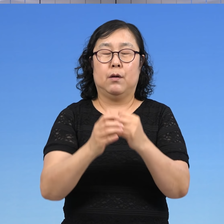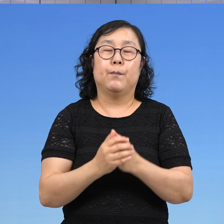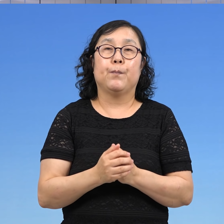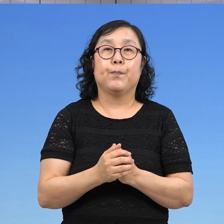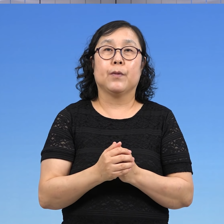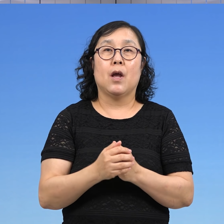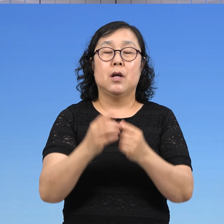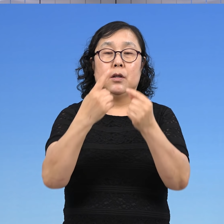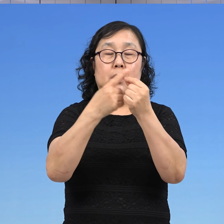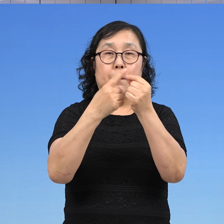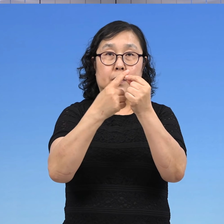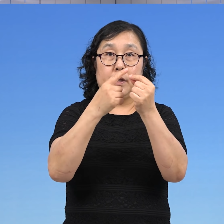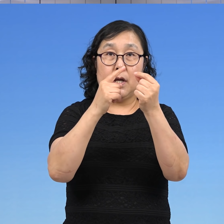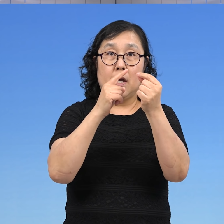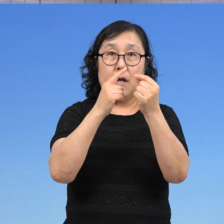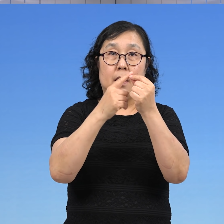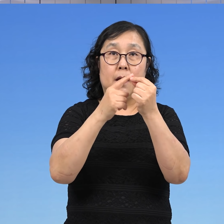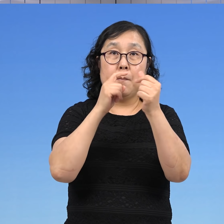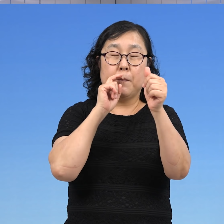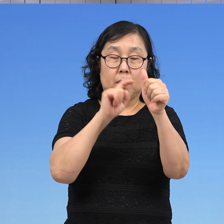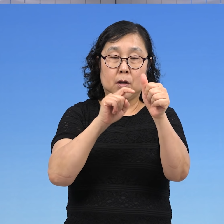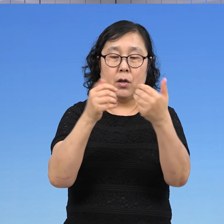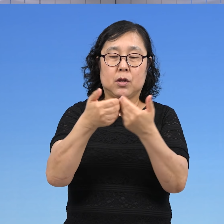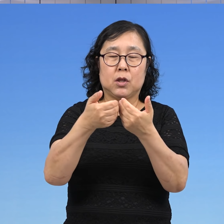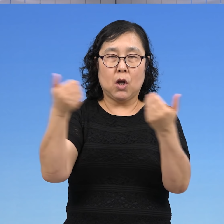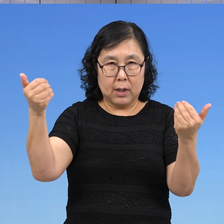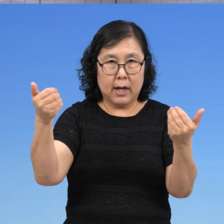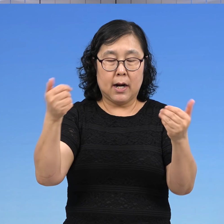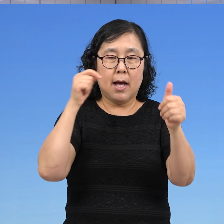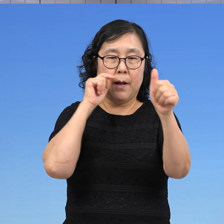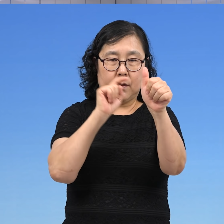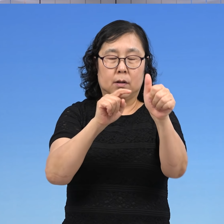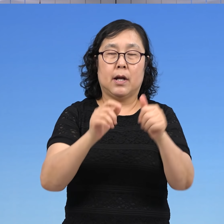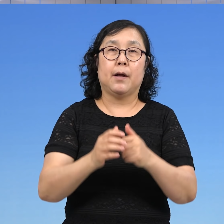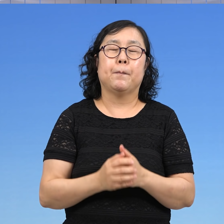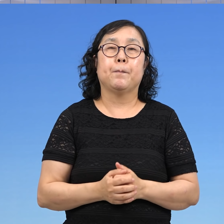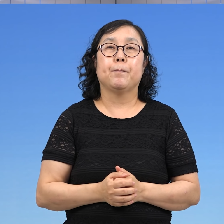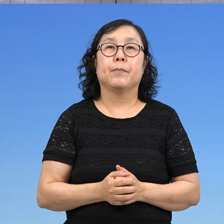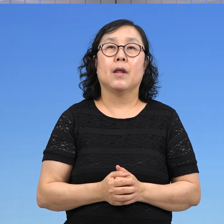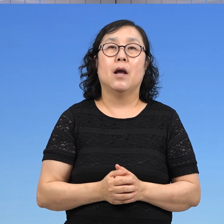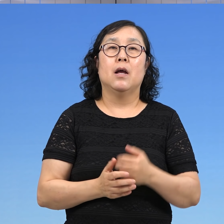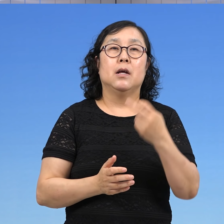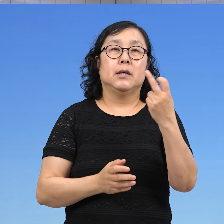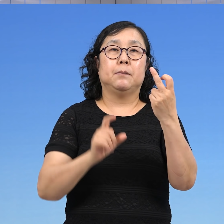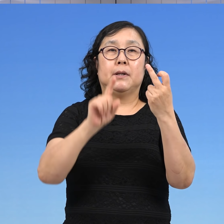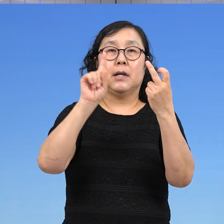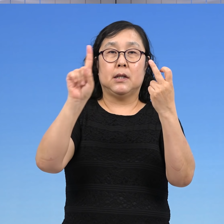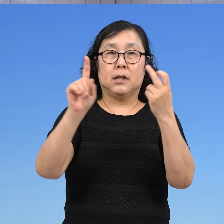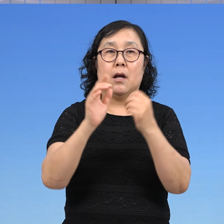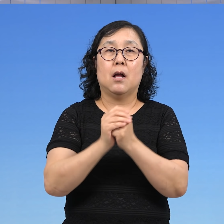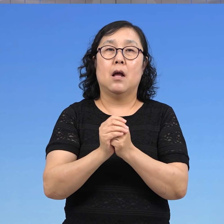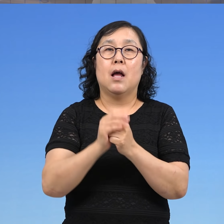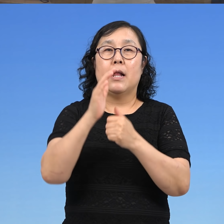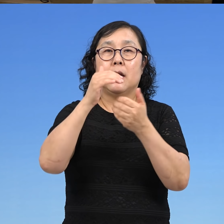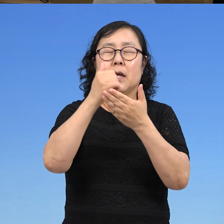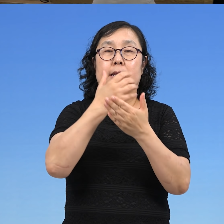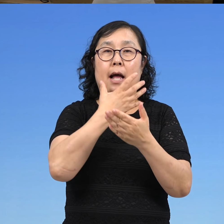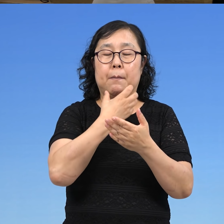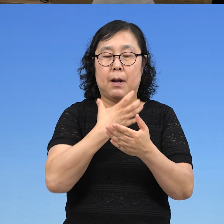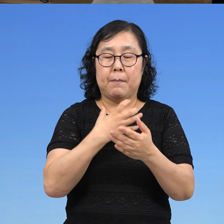십니다 첫 번째 명령이 뭐냐 떠나라는 명령입니다 떠나라 자 12장 1절을